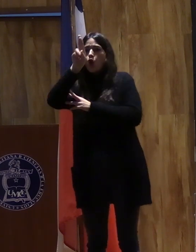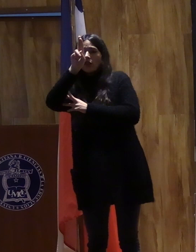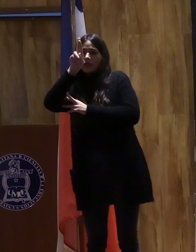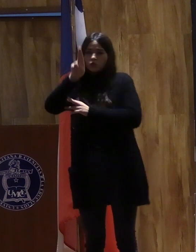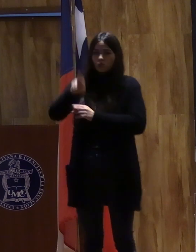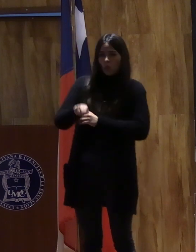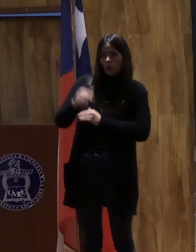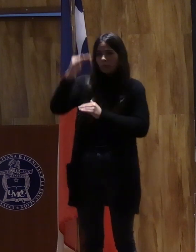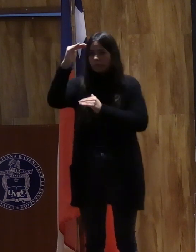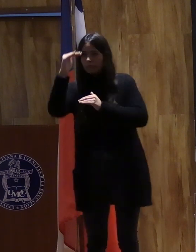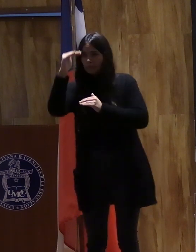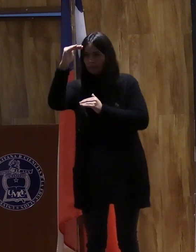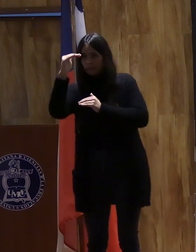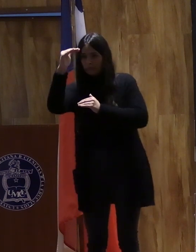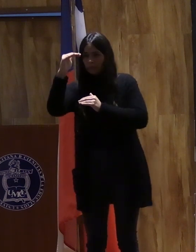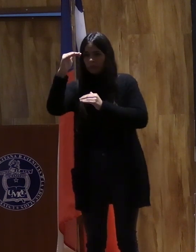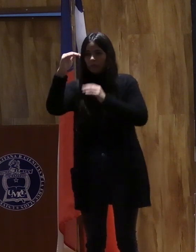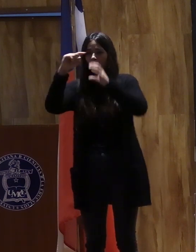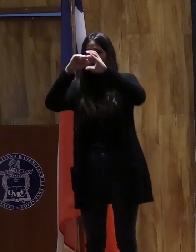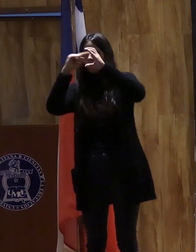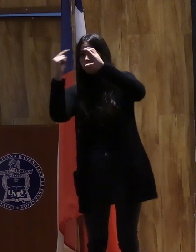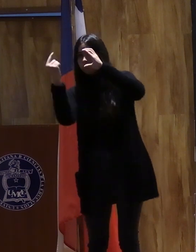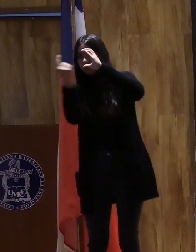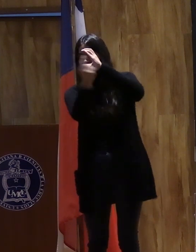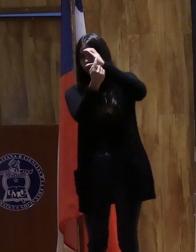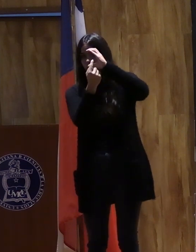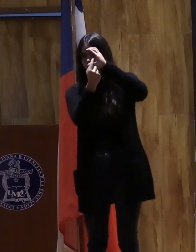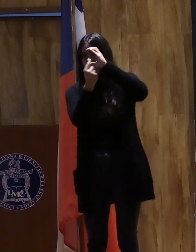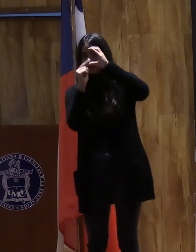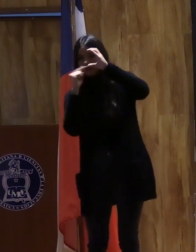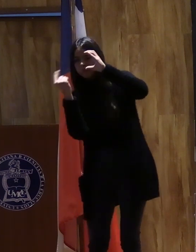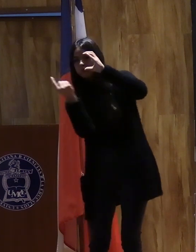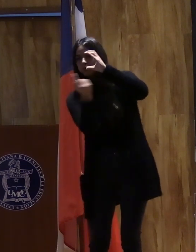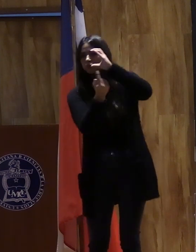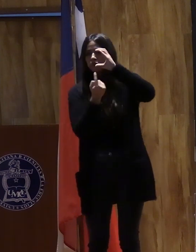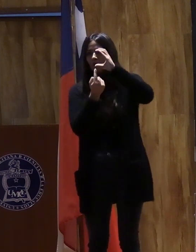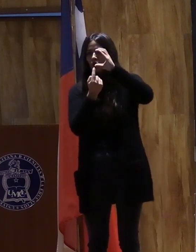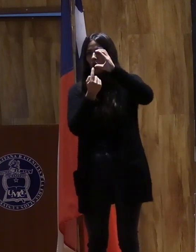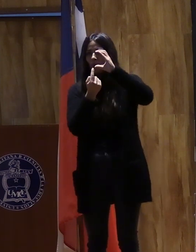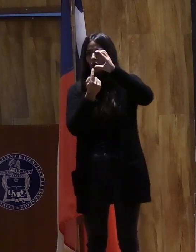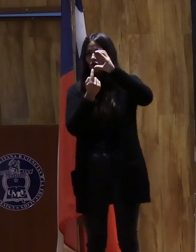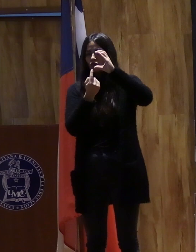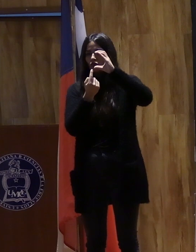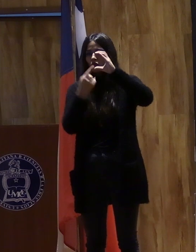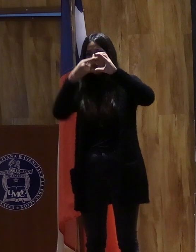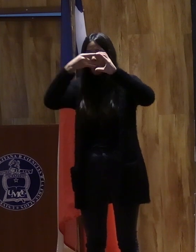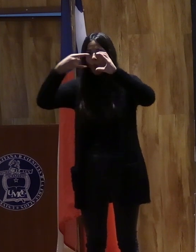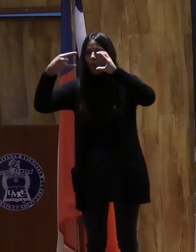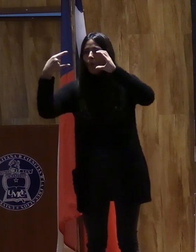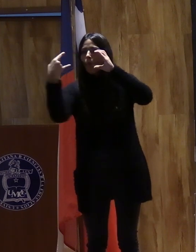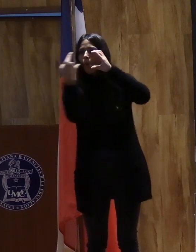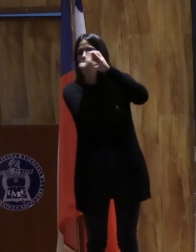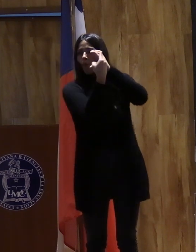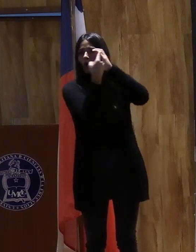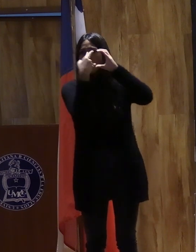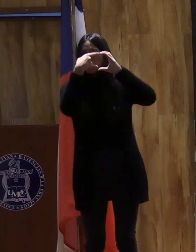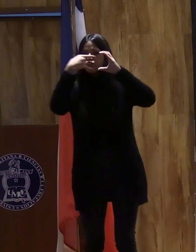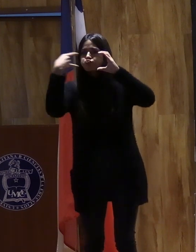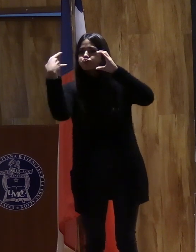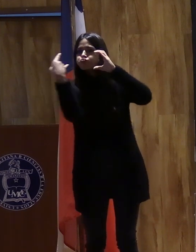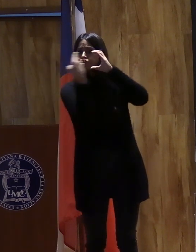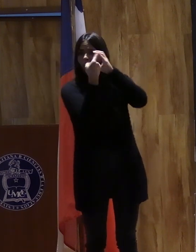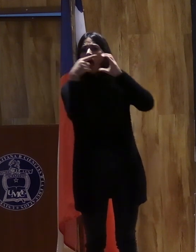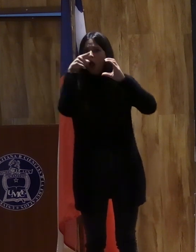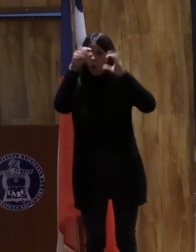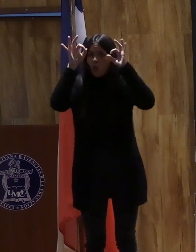sur, ahí están los dos, ahí están los trópicos, y los desiertos suelen ocurrir ahí. Está el